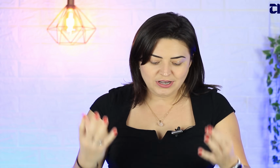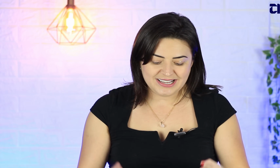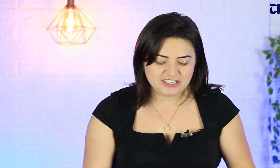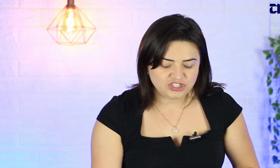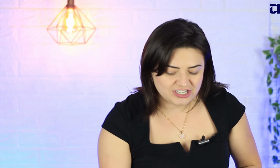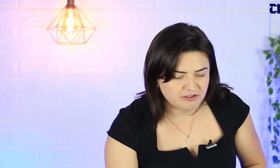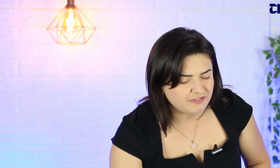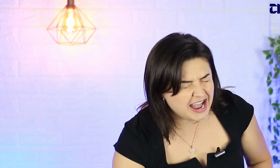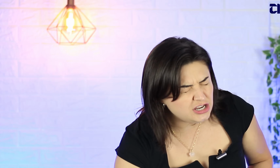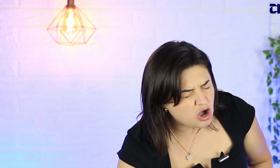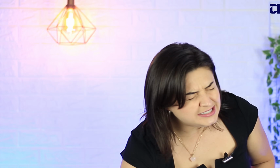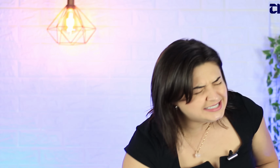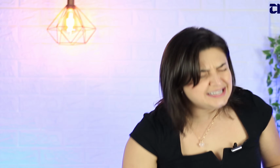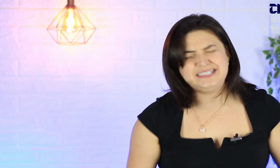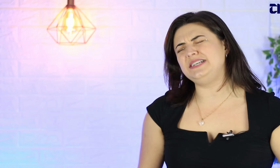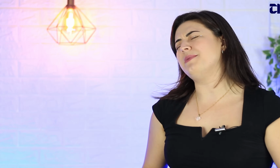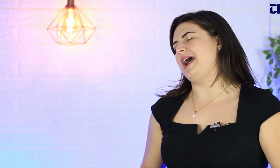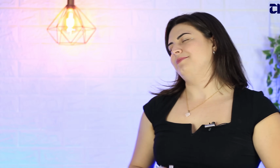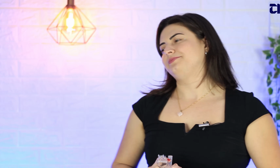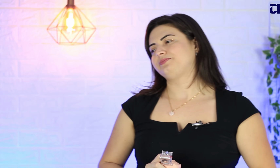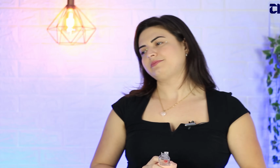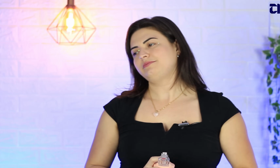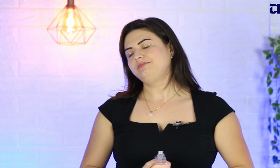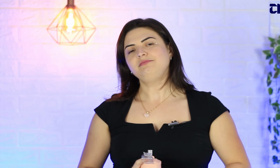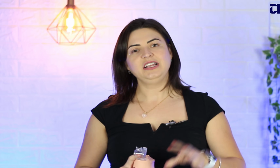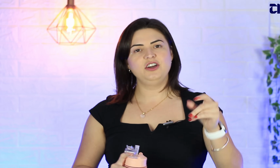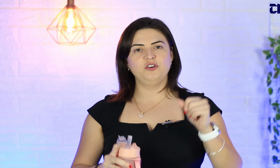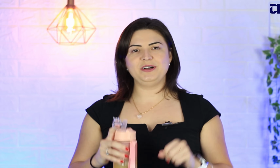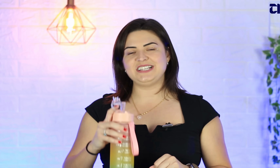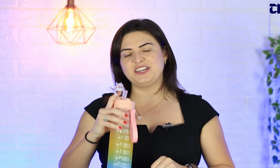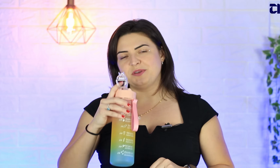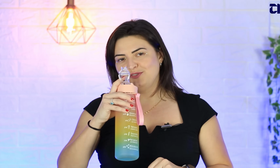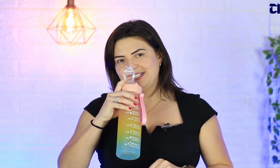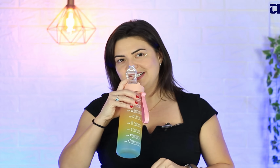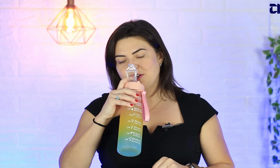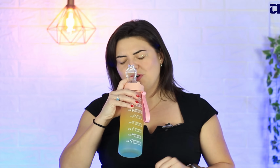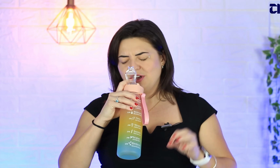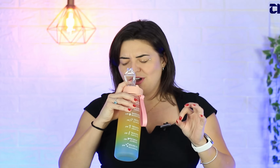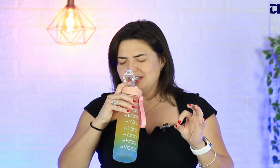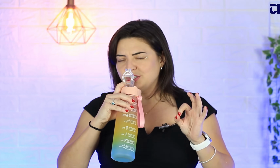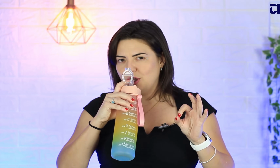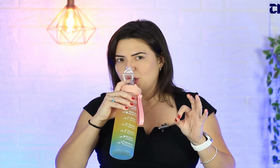Olha que dica valiosíssima! Que eu vou passar aqui para vocês agora. Olha só.